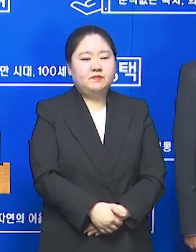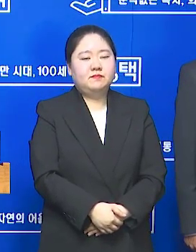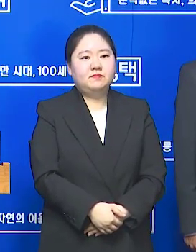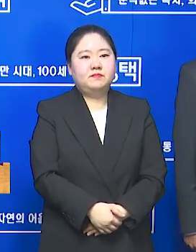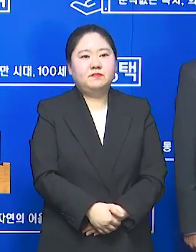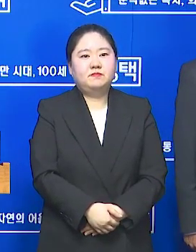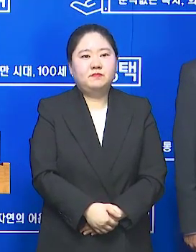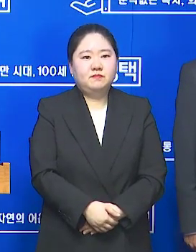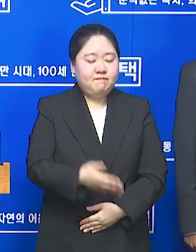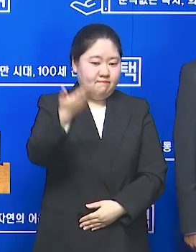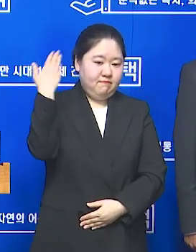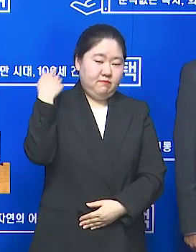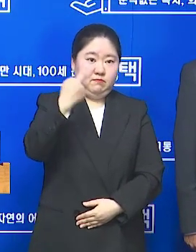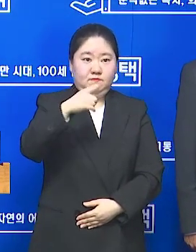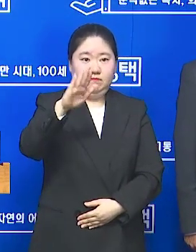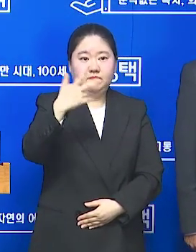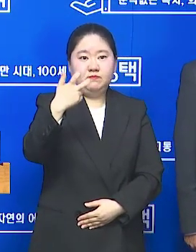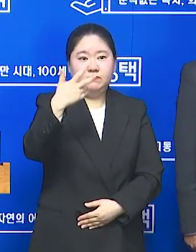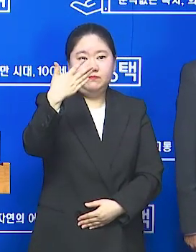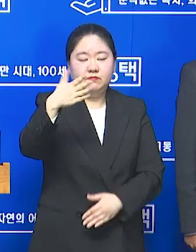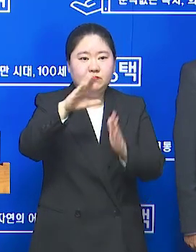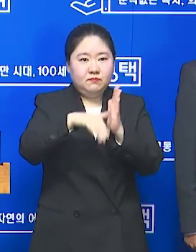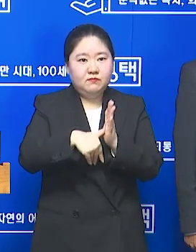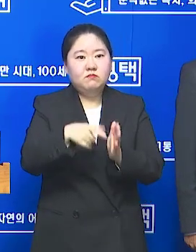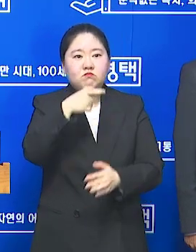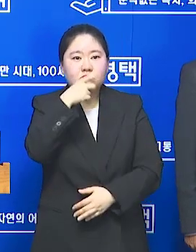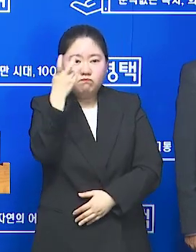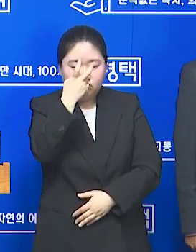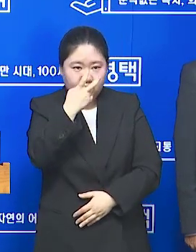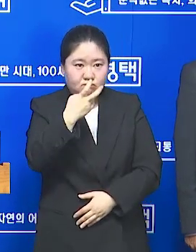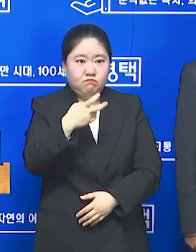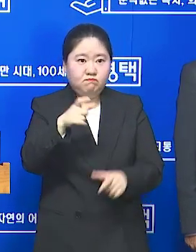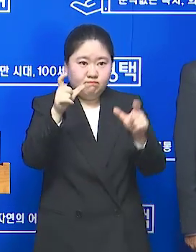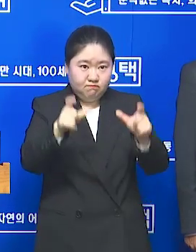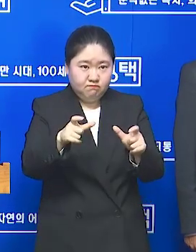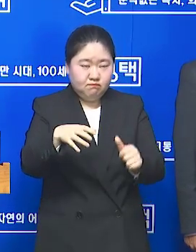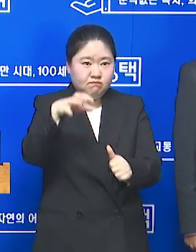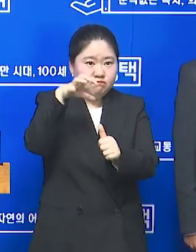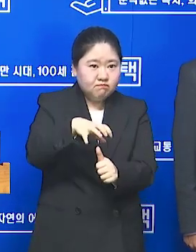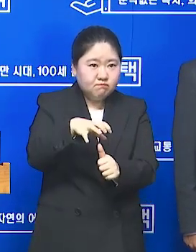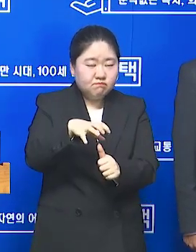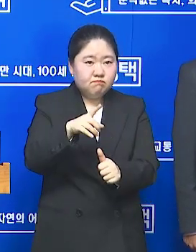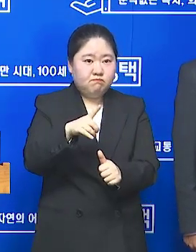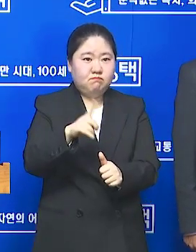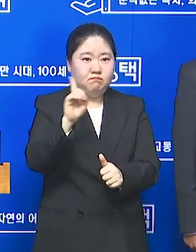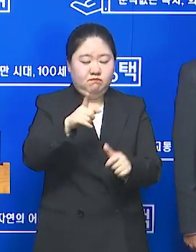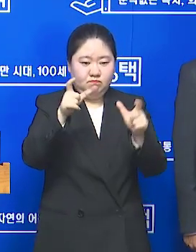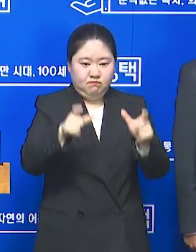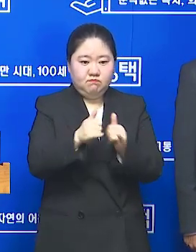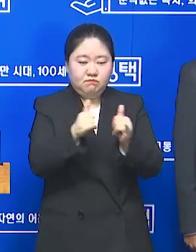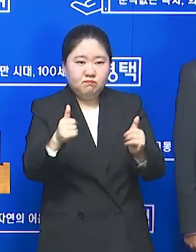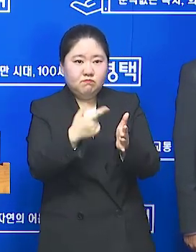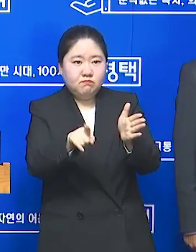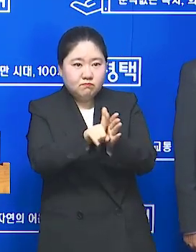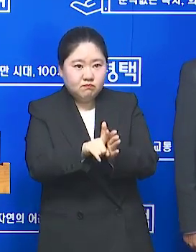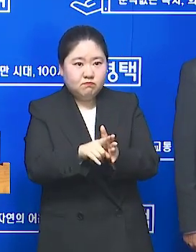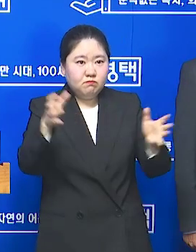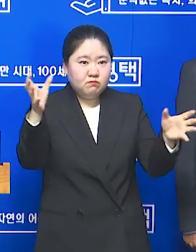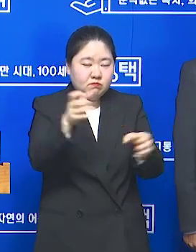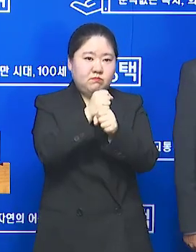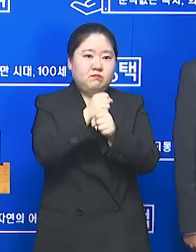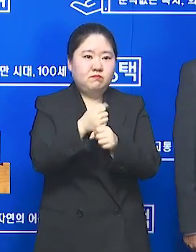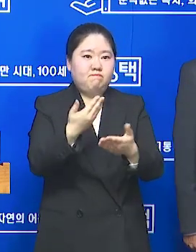그리고 1979년부터 상수원 보호구역으로 지정되어 그동안 경제적으로 소외되었던 지역주민들을 위해서 종합적인 개발